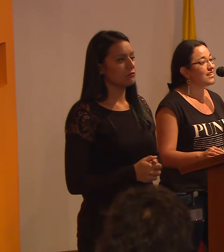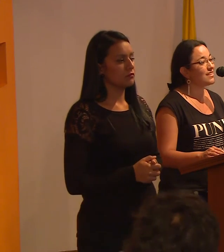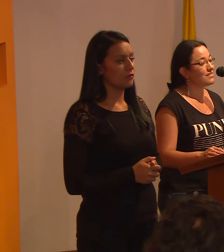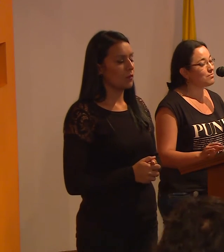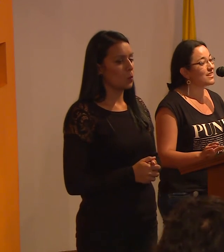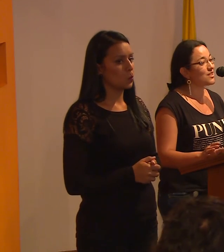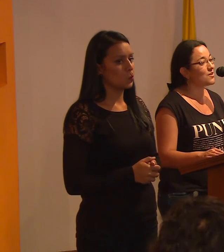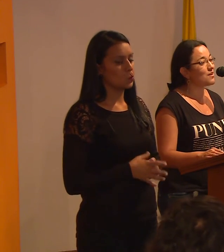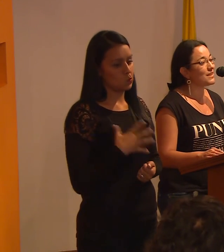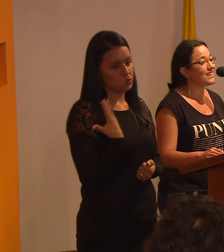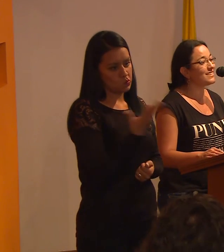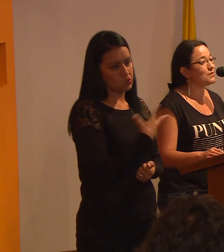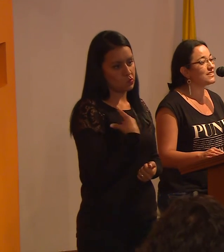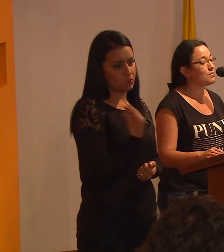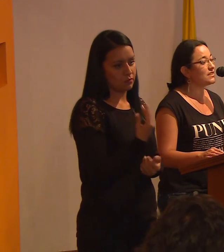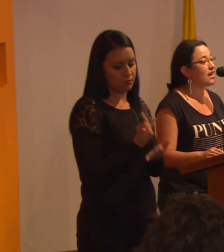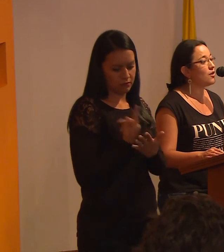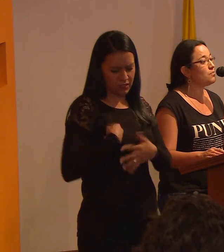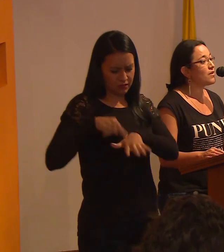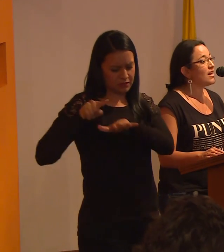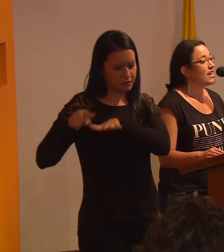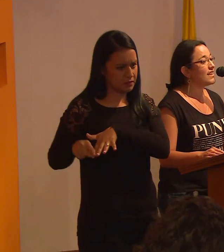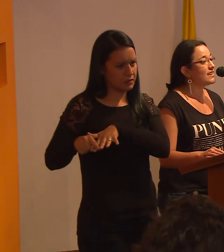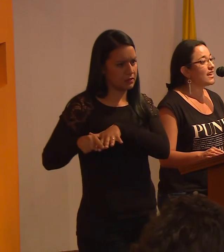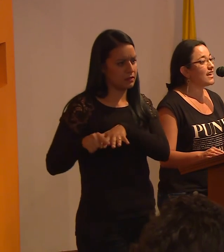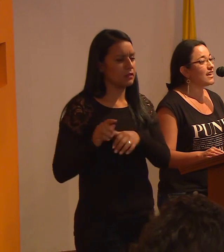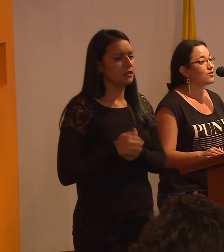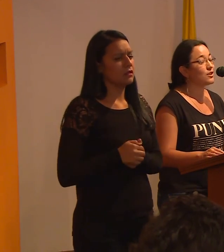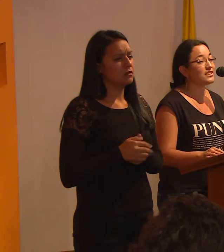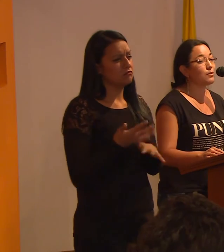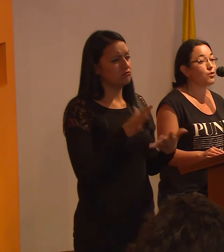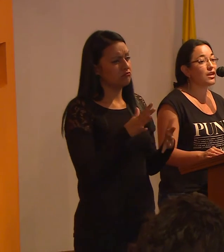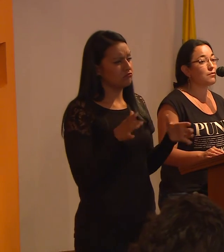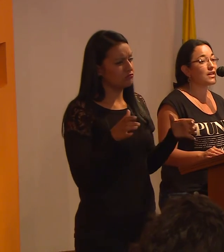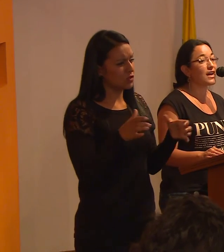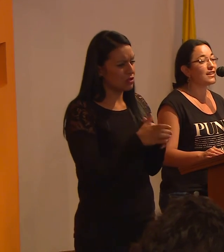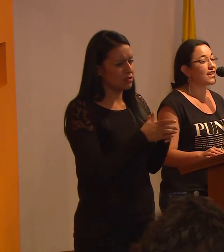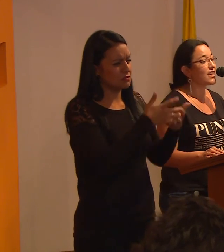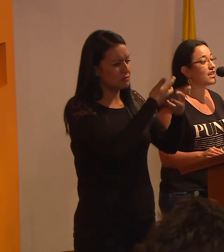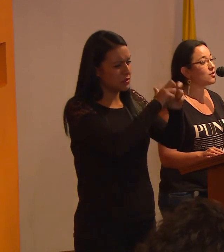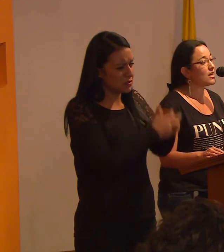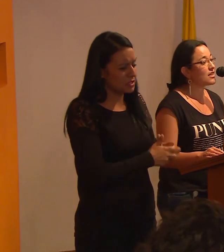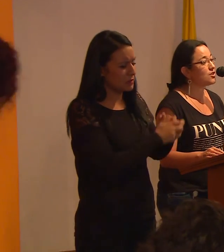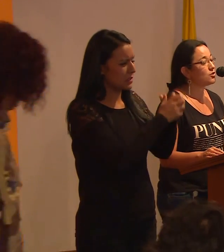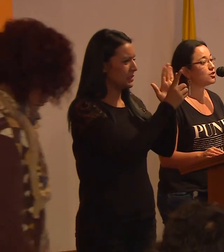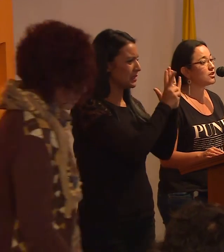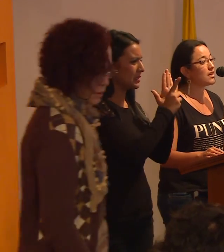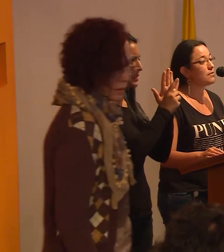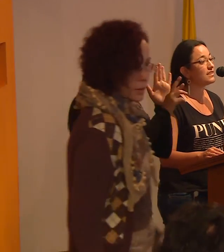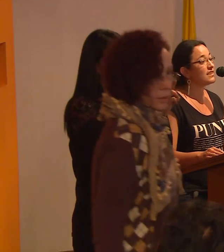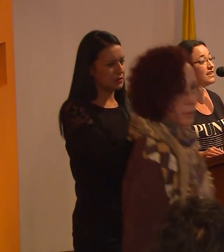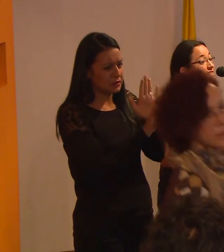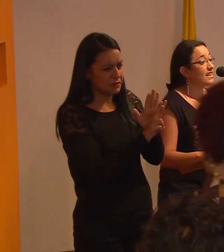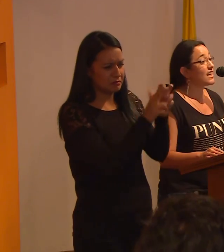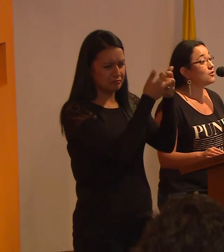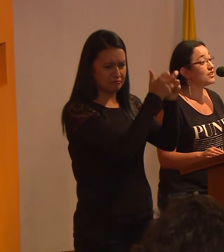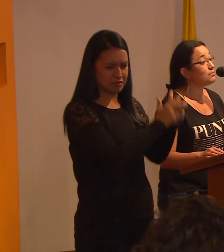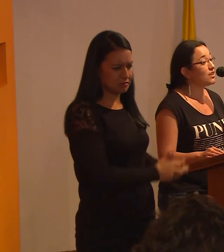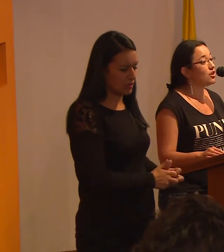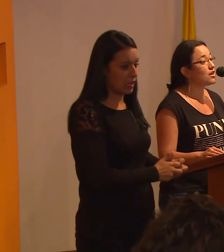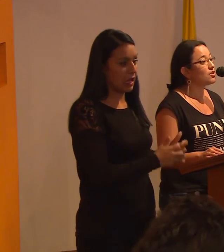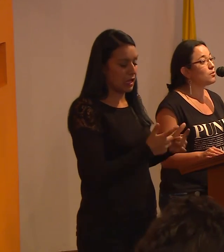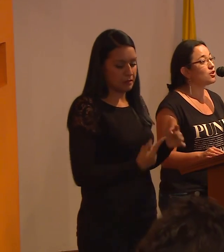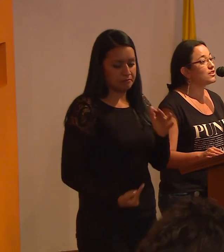nosotros, particularmente el semestre pasado, entre toda esta polémica del decreto, la resolución y demás, se creó